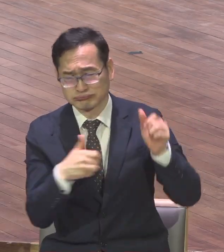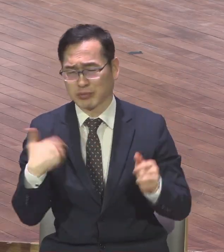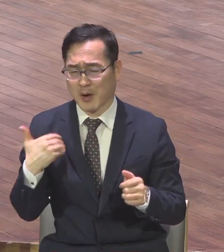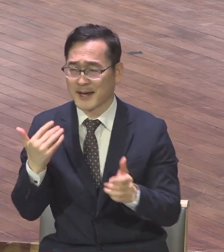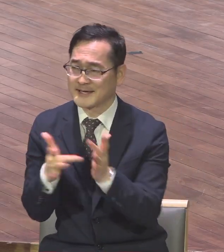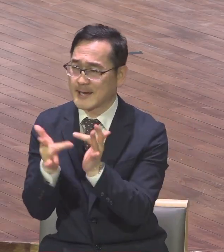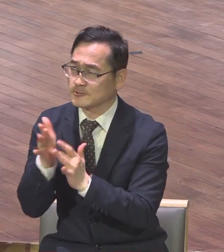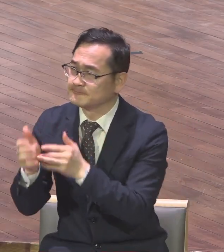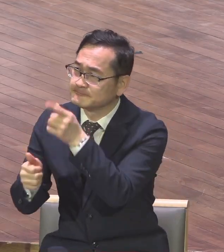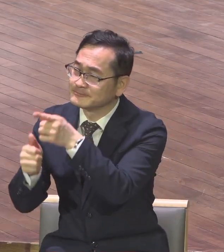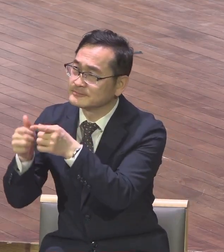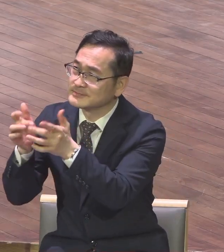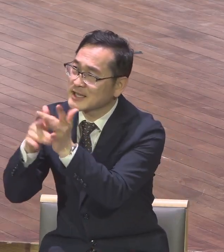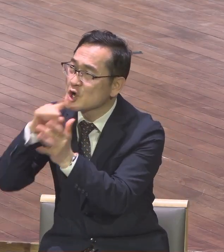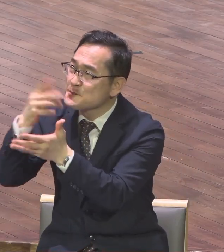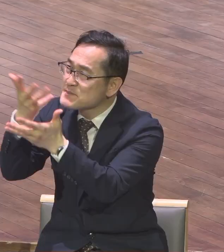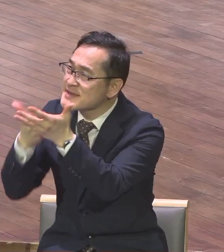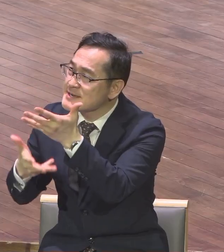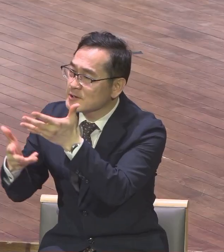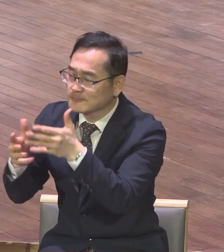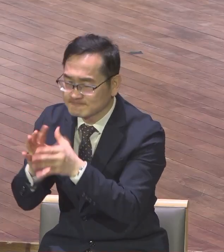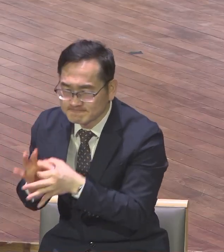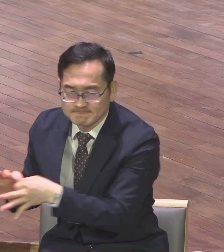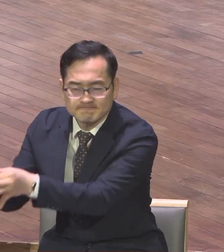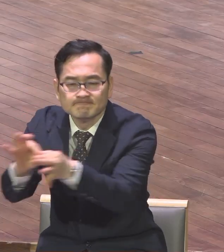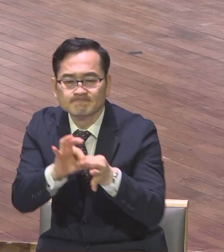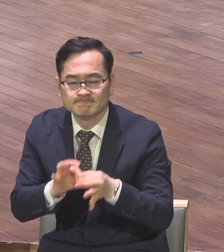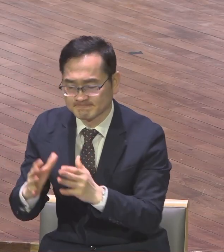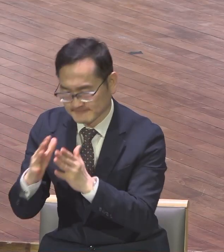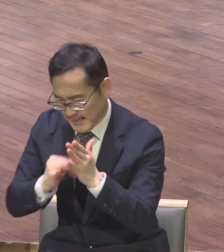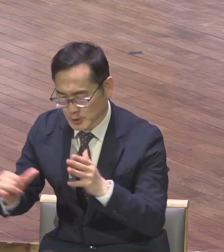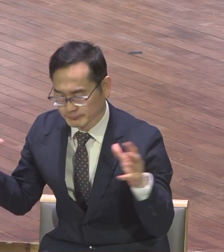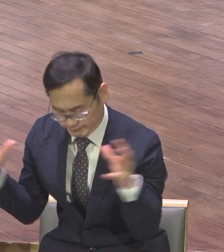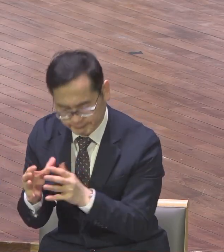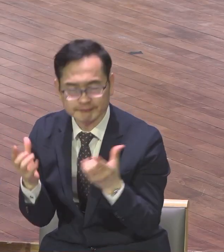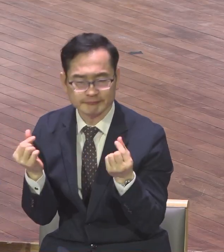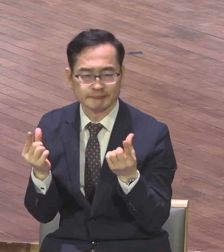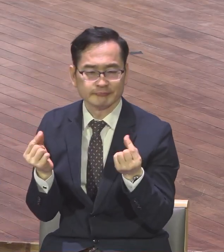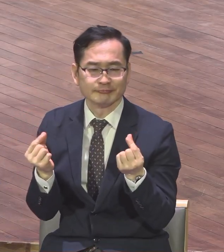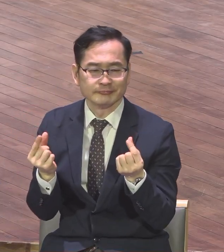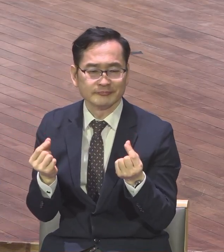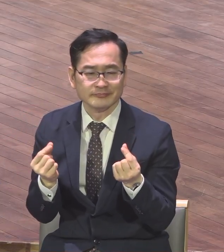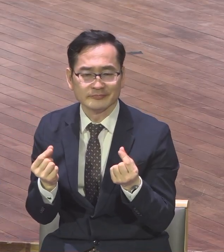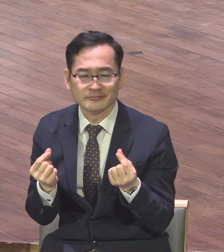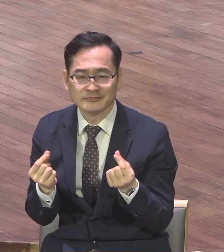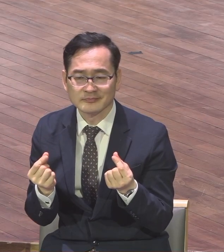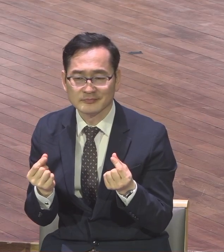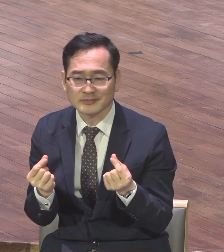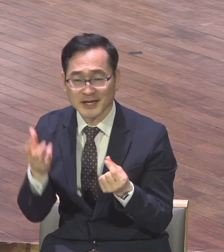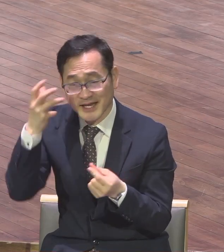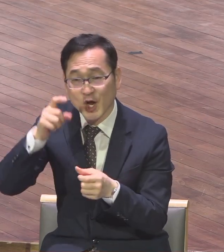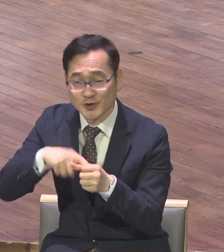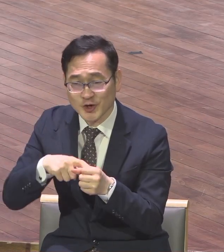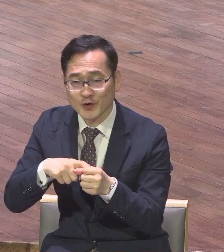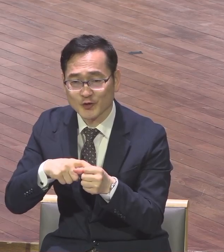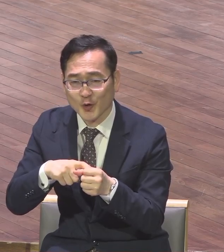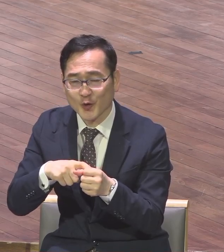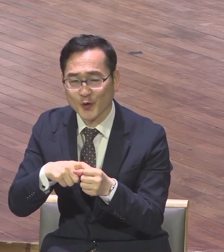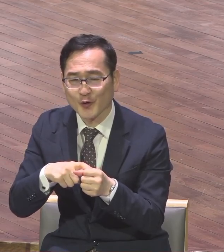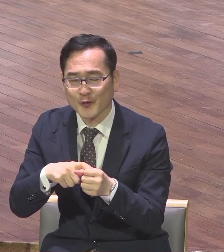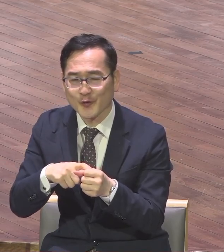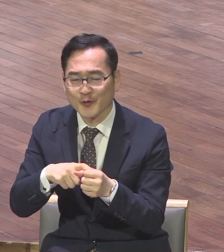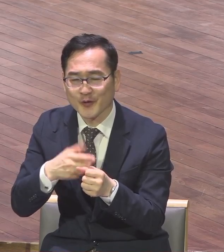왜냐하면 예수의 피로 연결된 영적 피부치라니까요. 그래서 성도의